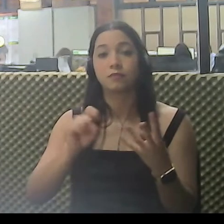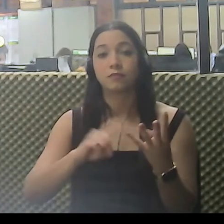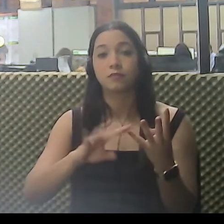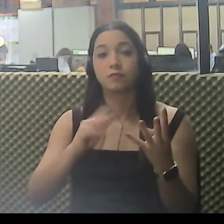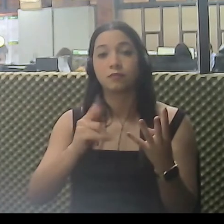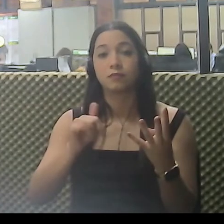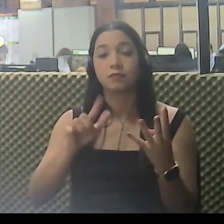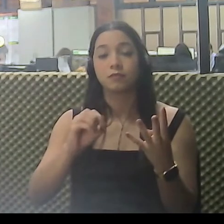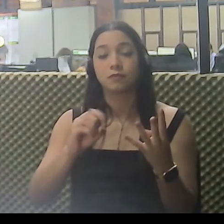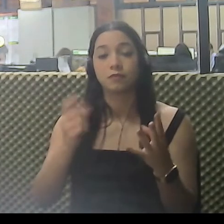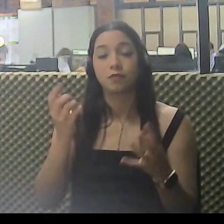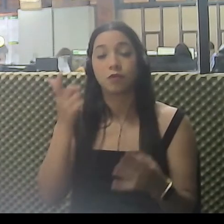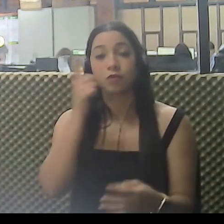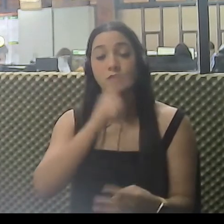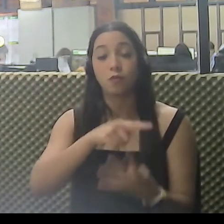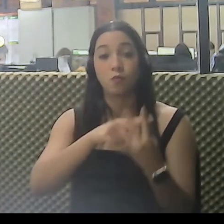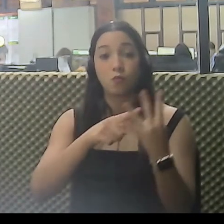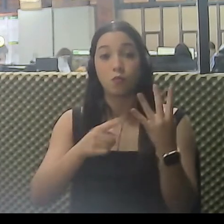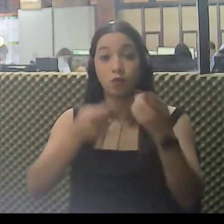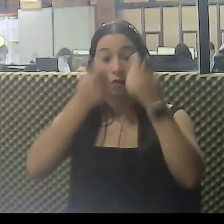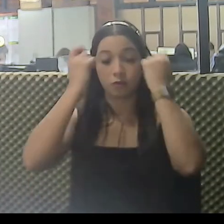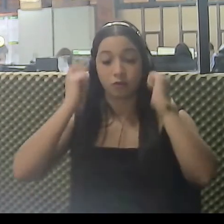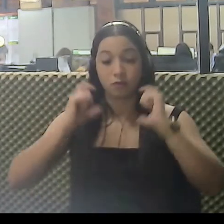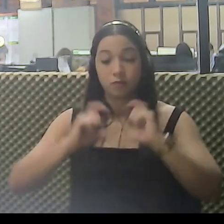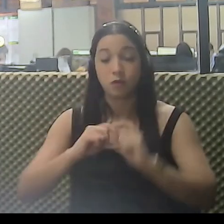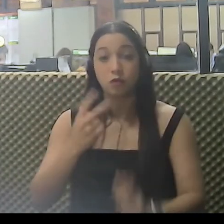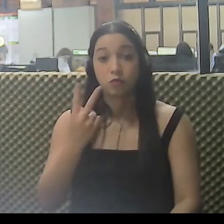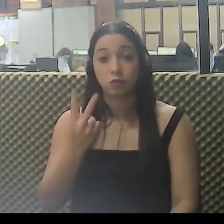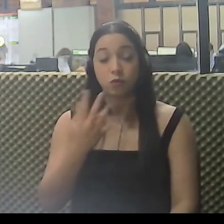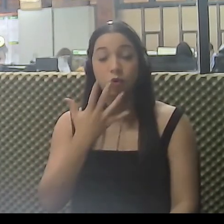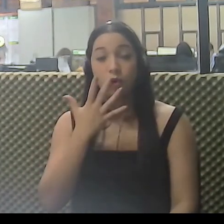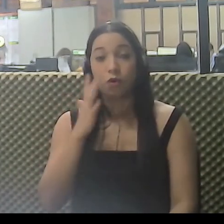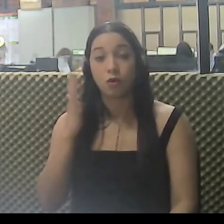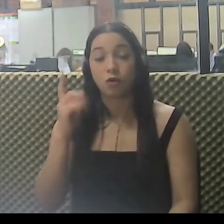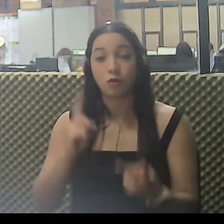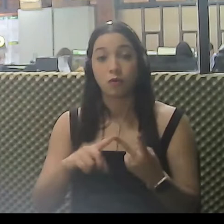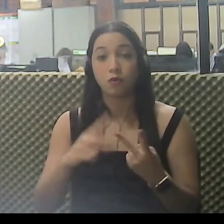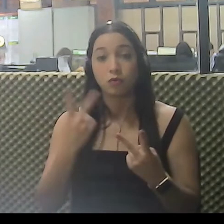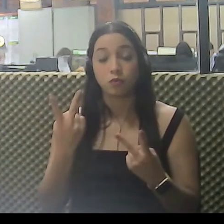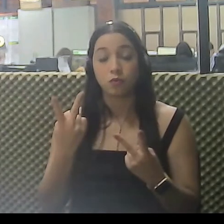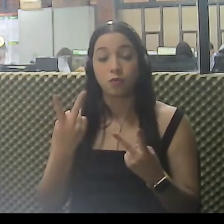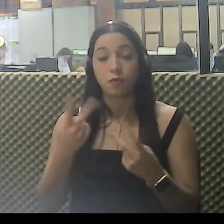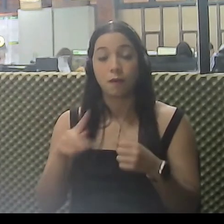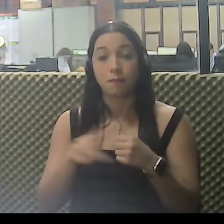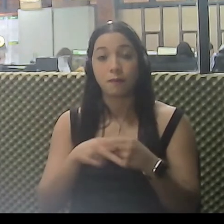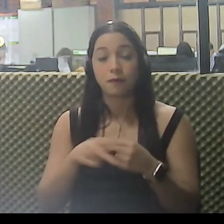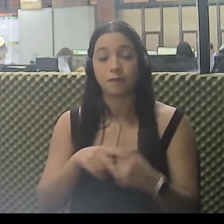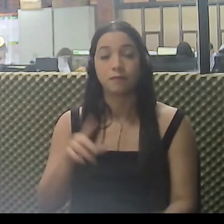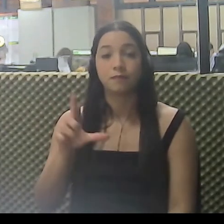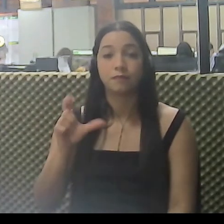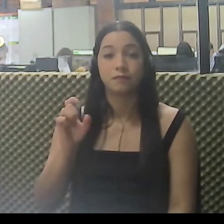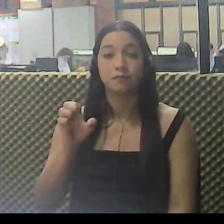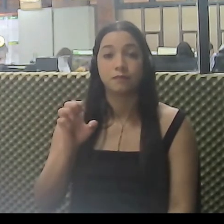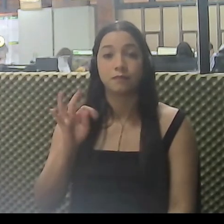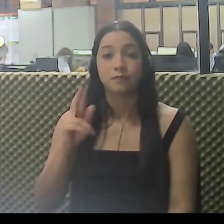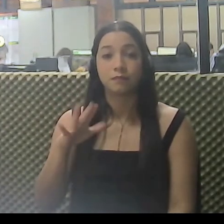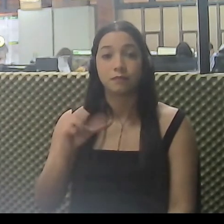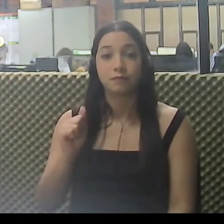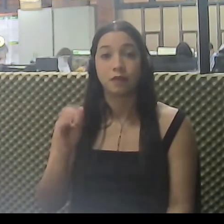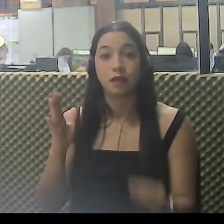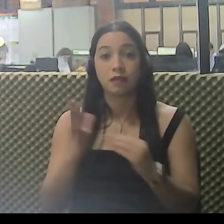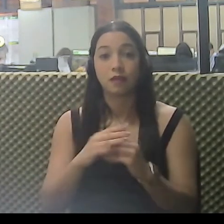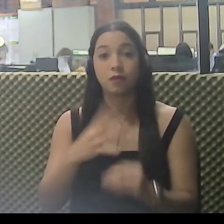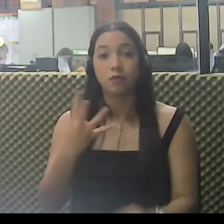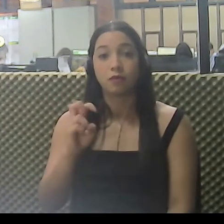Calmon e conquistou 4 medalhas, sendo 2 de ouro e outras 2 de prata. Letícia Ferreira, que competiu na categoria até